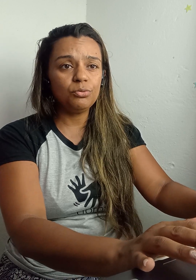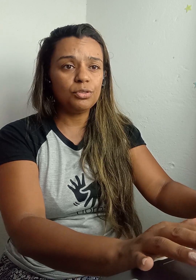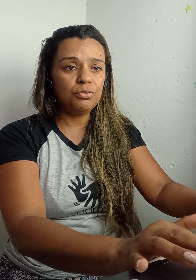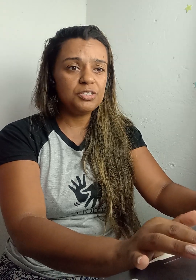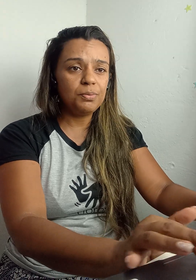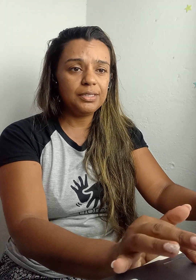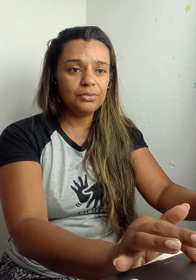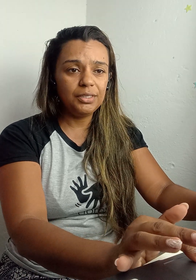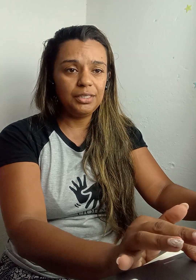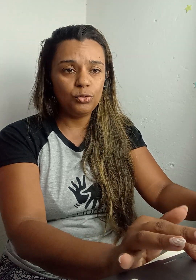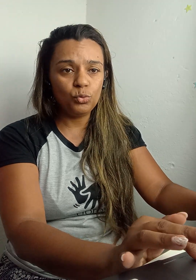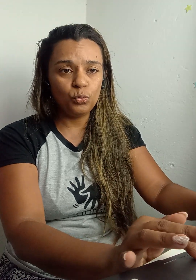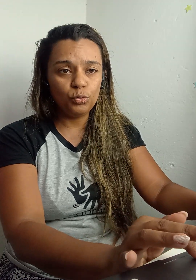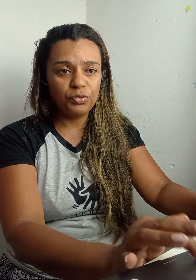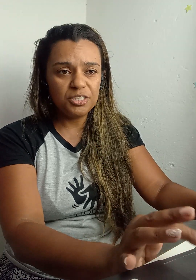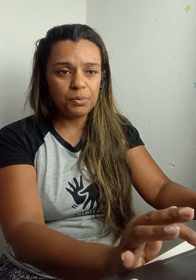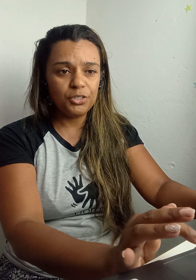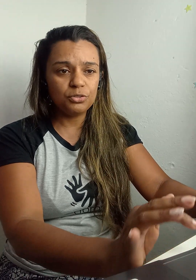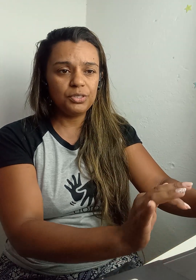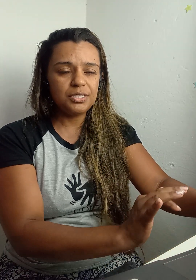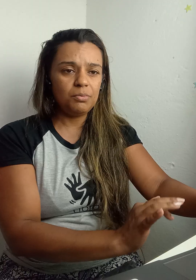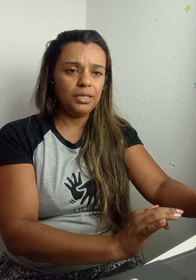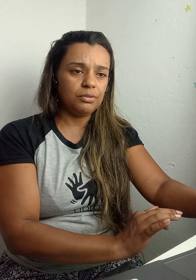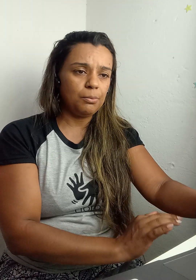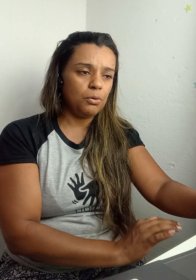tudo que eu venho explicando aqui. Tudo faz parte do conhecimento, tá bom?